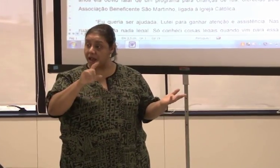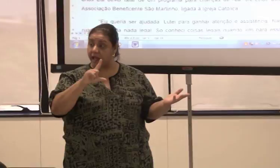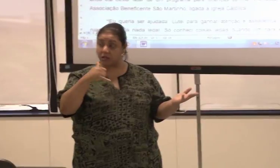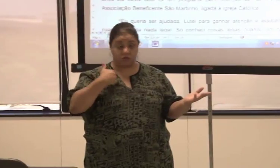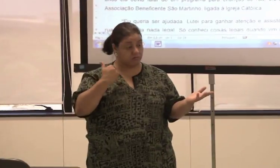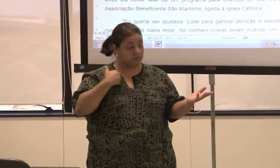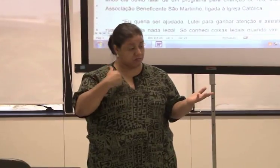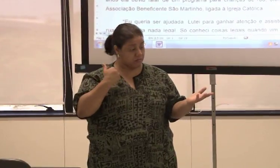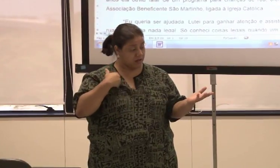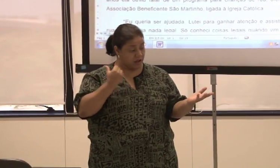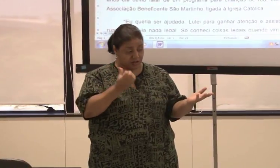Margarete.